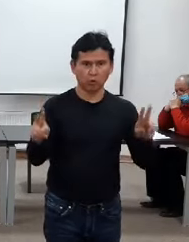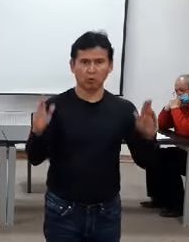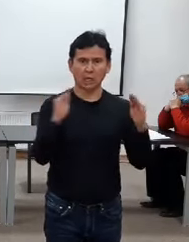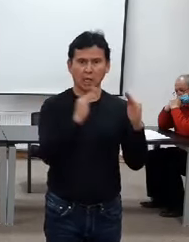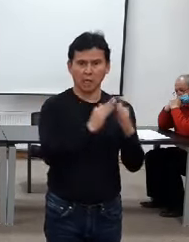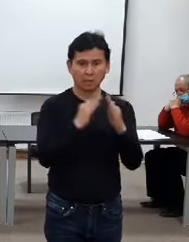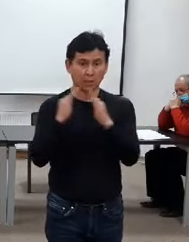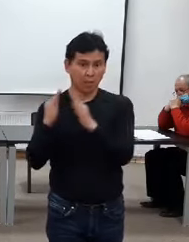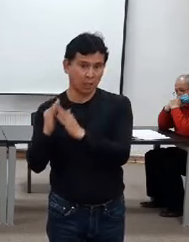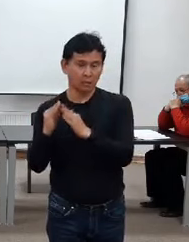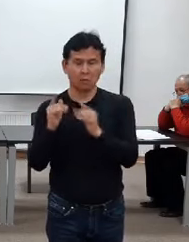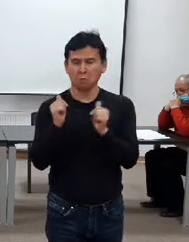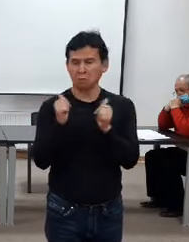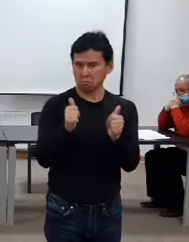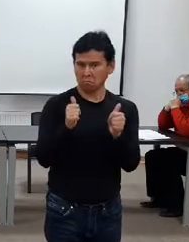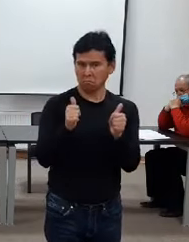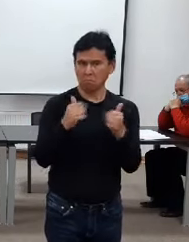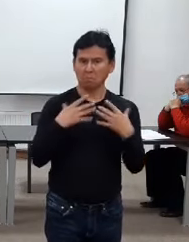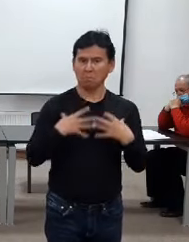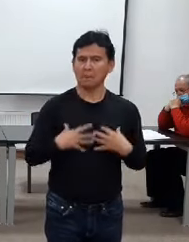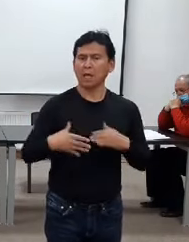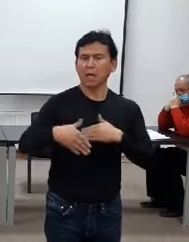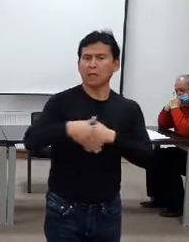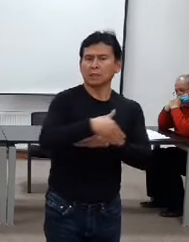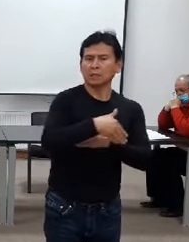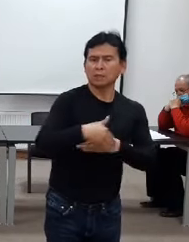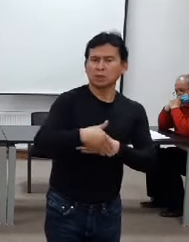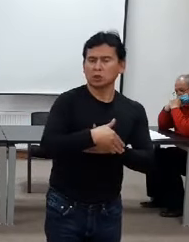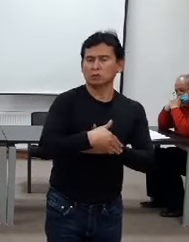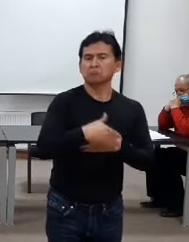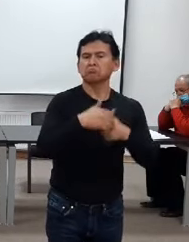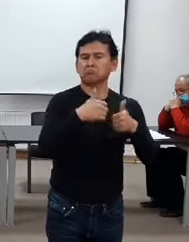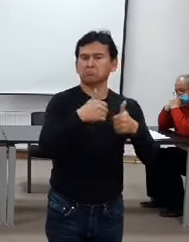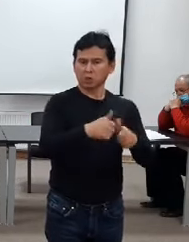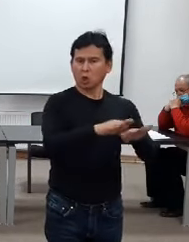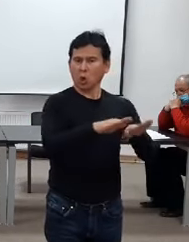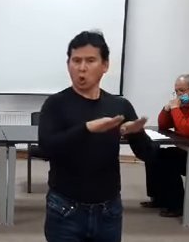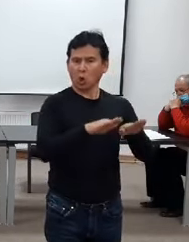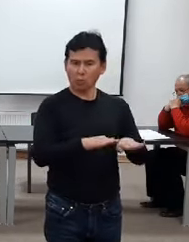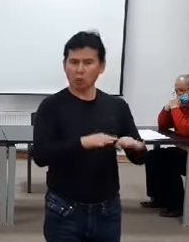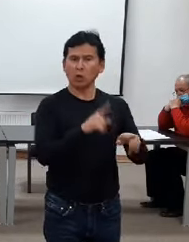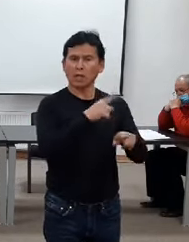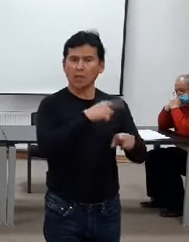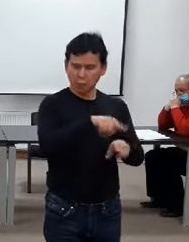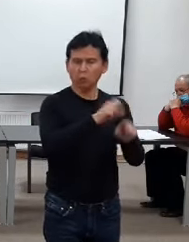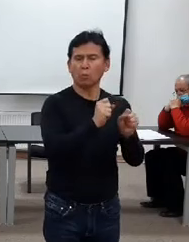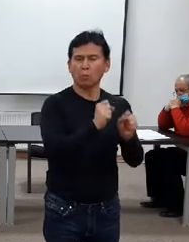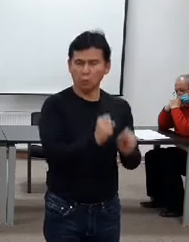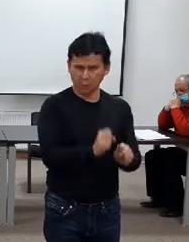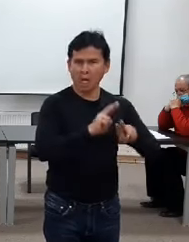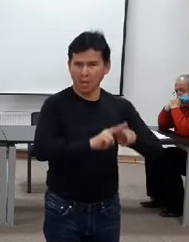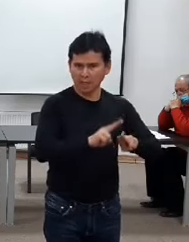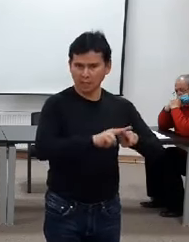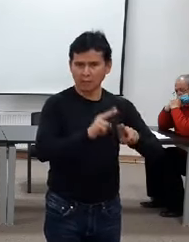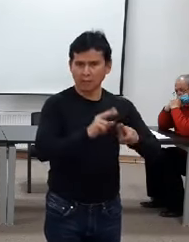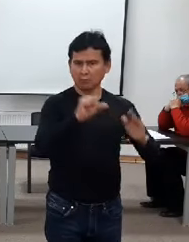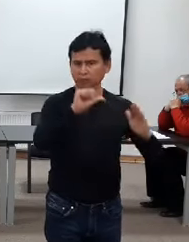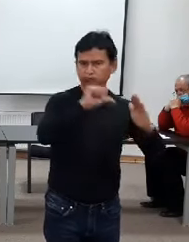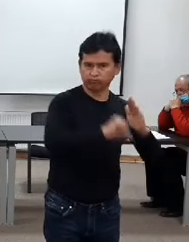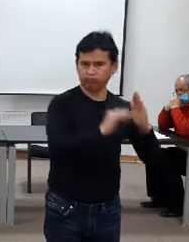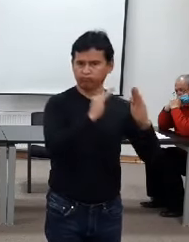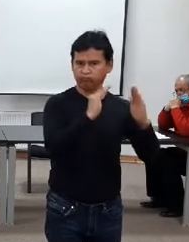en muy buenas condiciones y con un domicilio que genera las condiciones como para que efectivamente ellos puedan realizar una